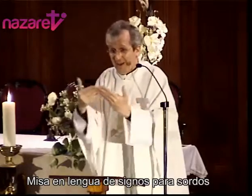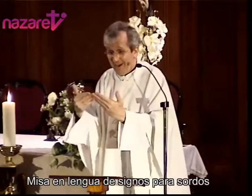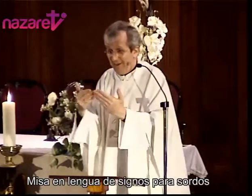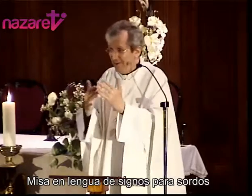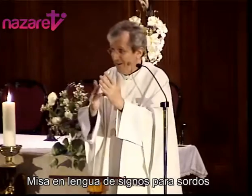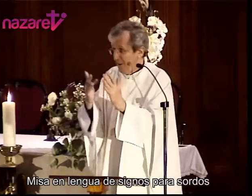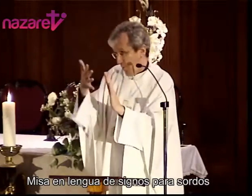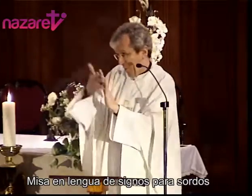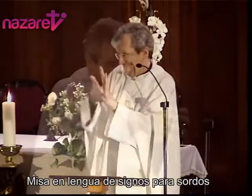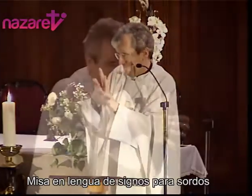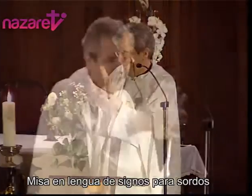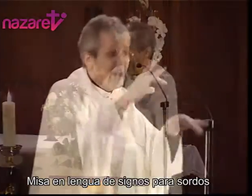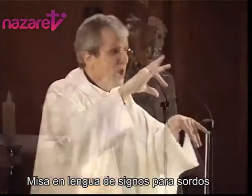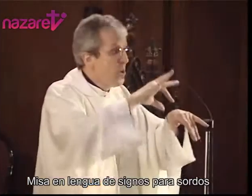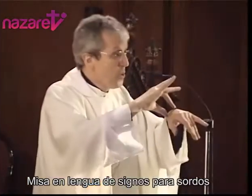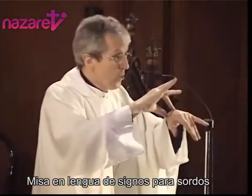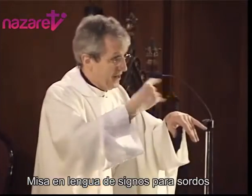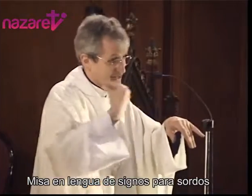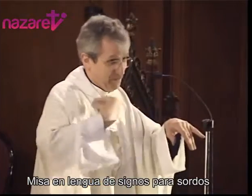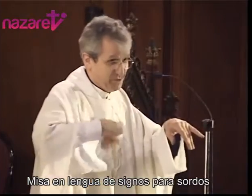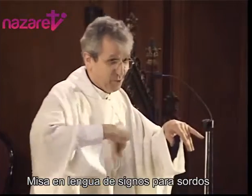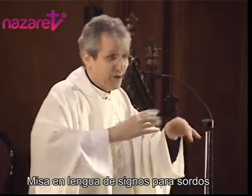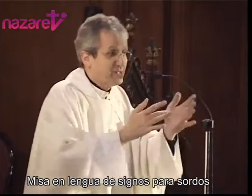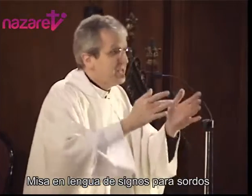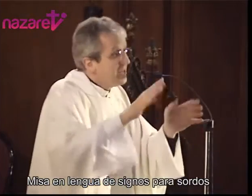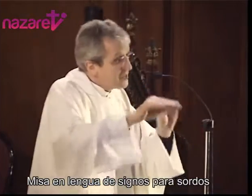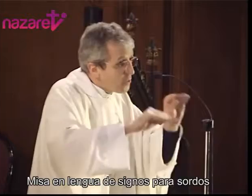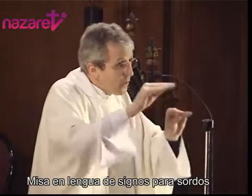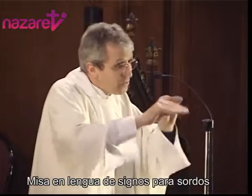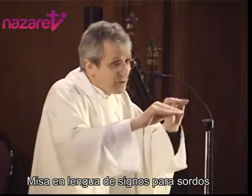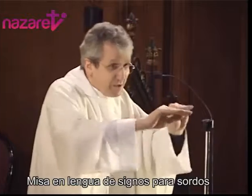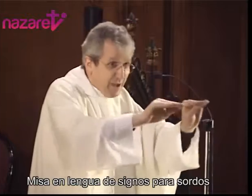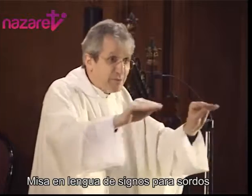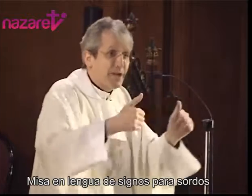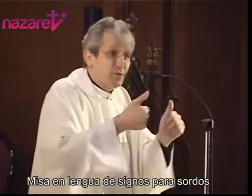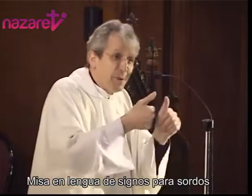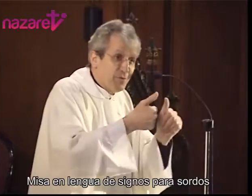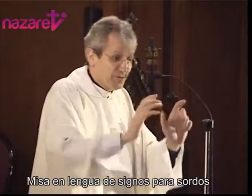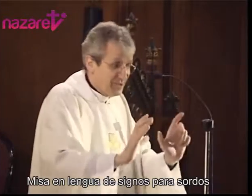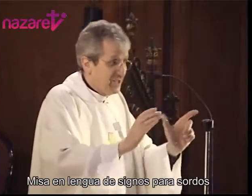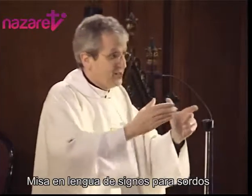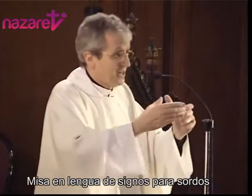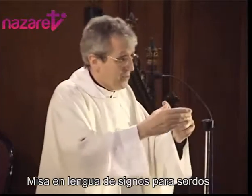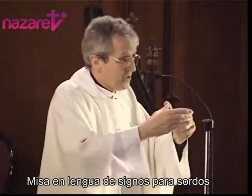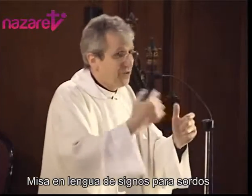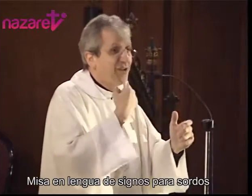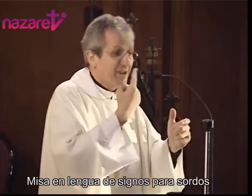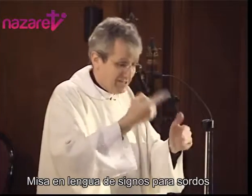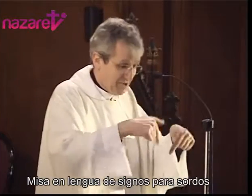Evangelio, cuando explica Lucas, el mismo Lucas, cuando es avisaron los apóstoles, se reunieron y les dijo pues